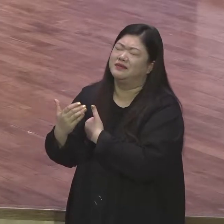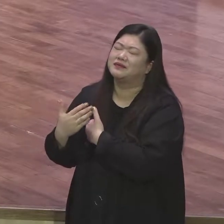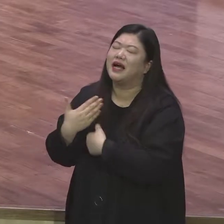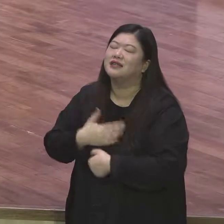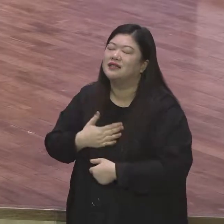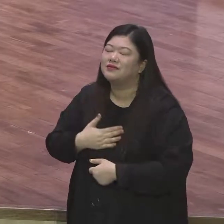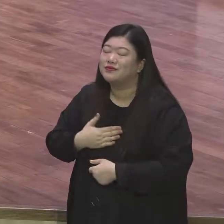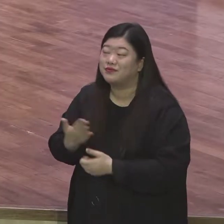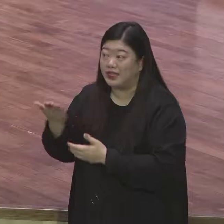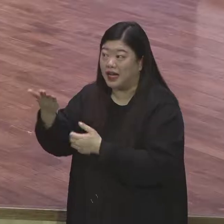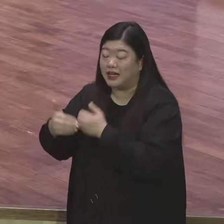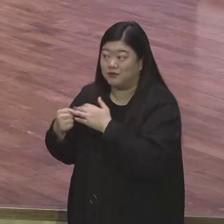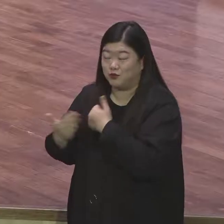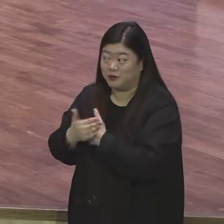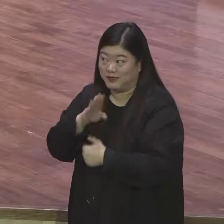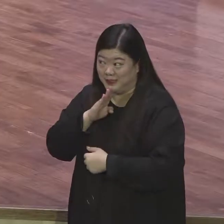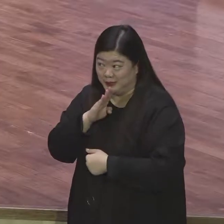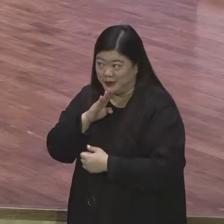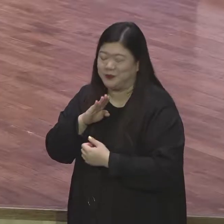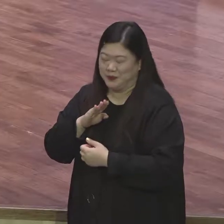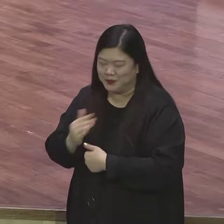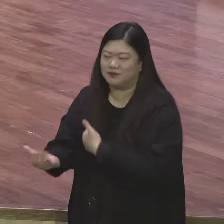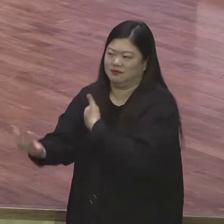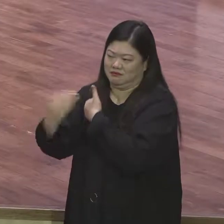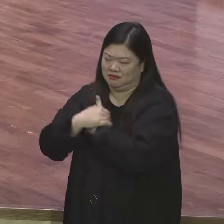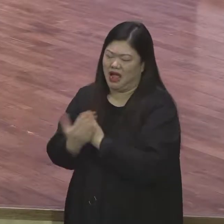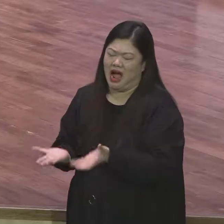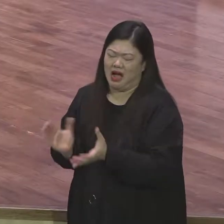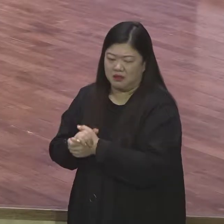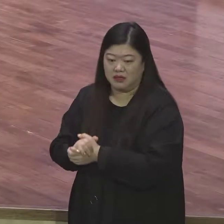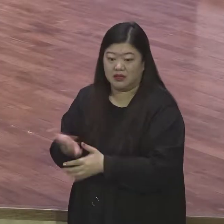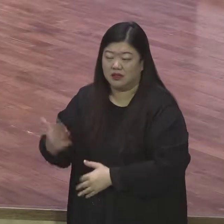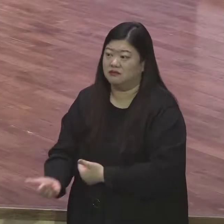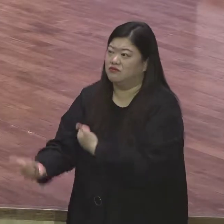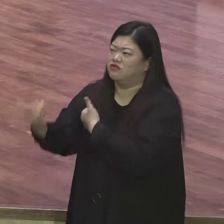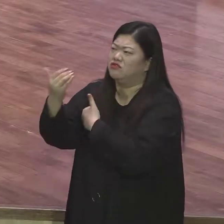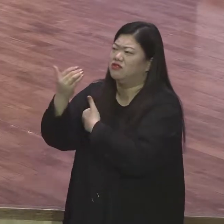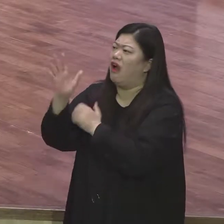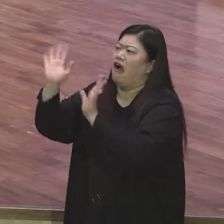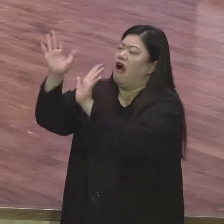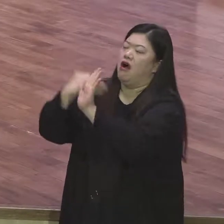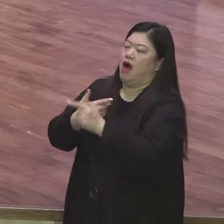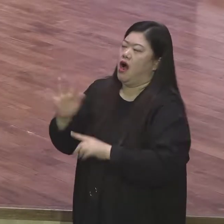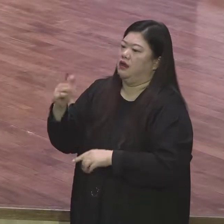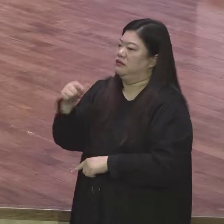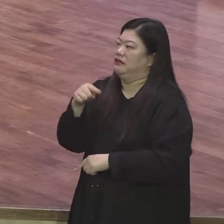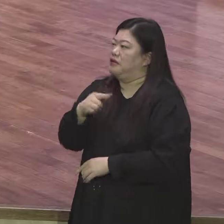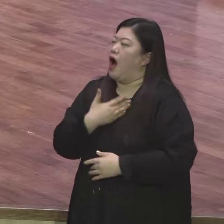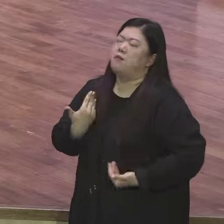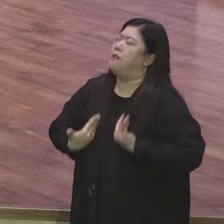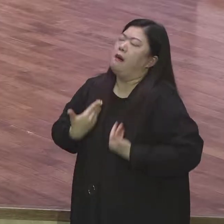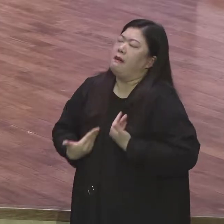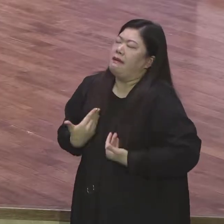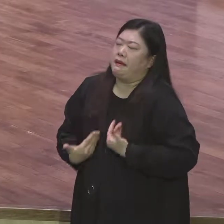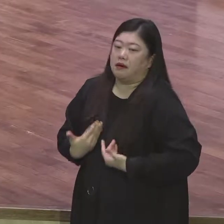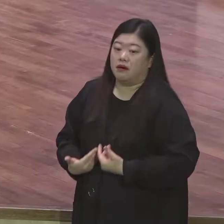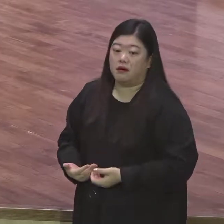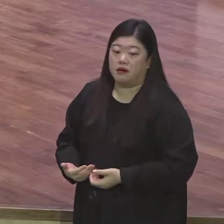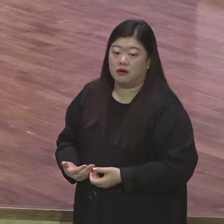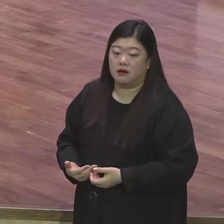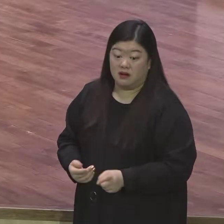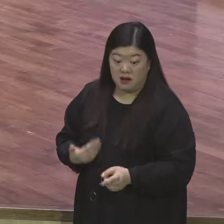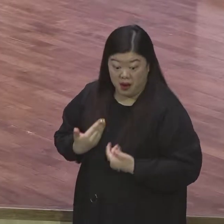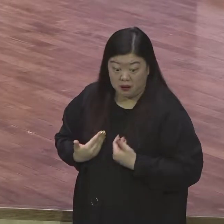거예요. 아멘. 아멘하고 받는 거지. 나 못해요. 나 시간이 없어요. 누구를 위한 시간이에요? 시간 없게 한번